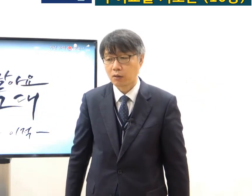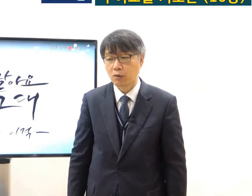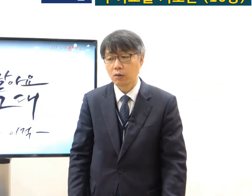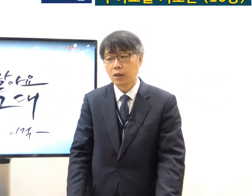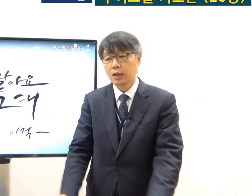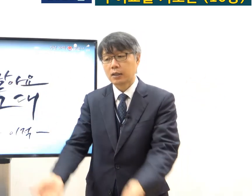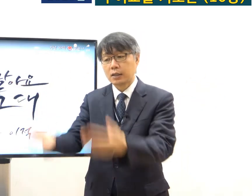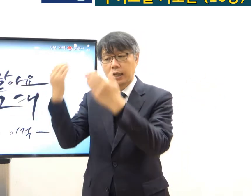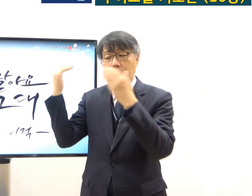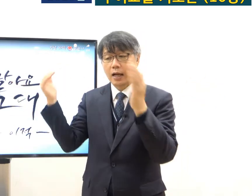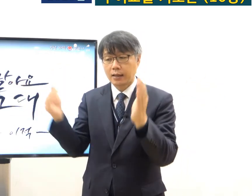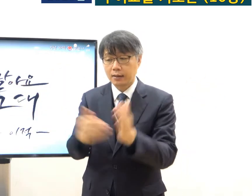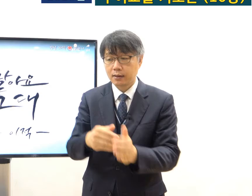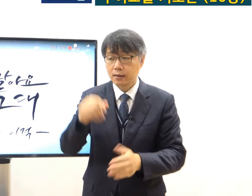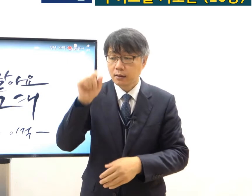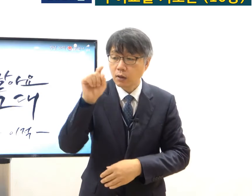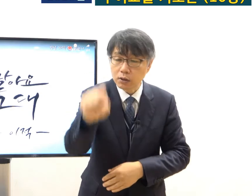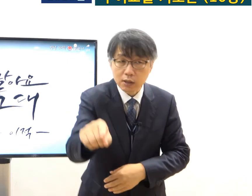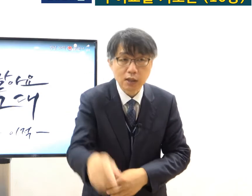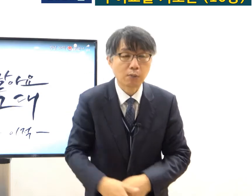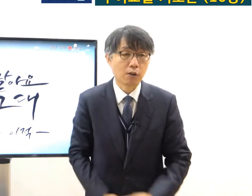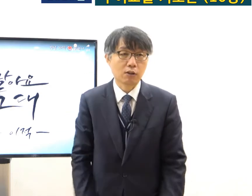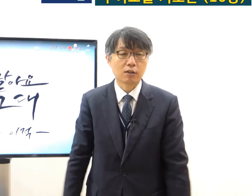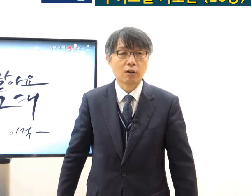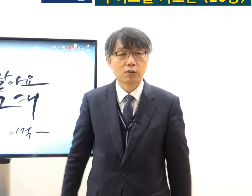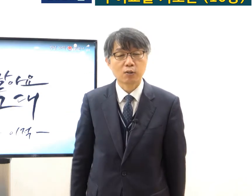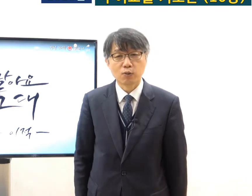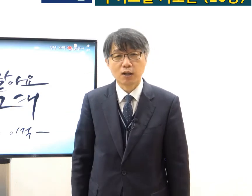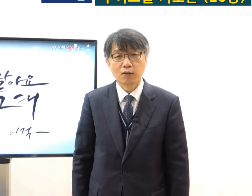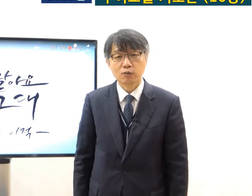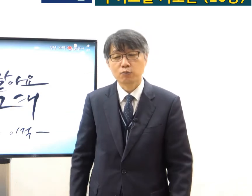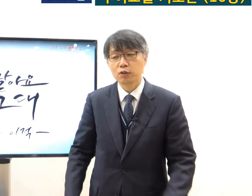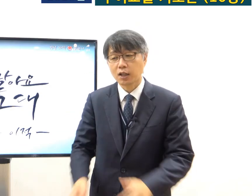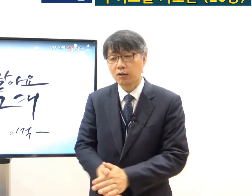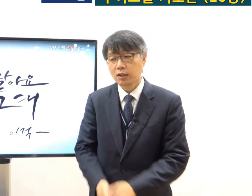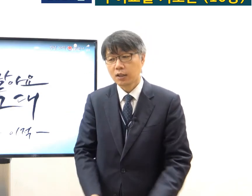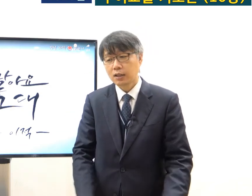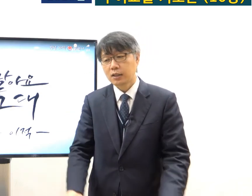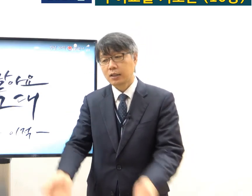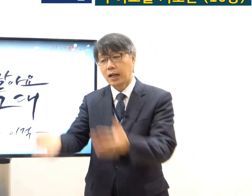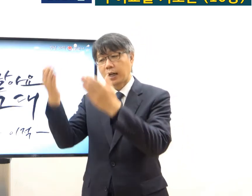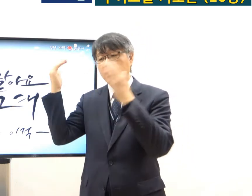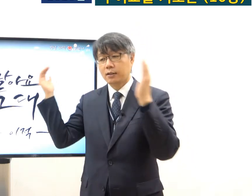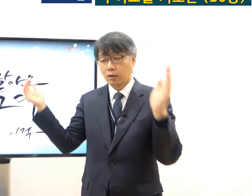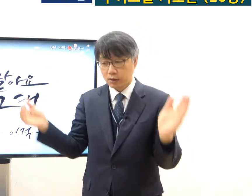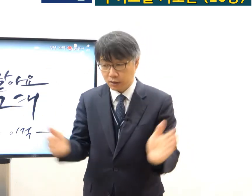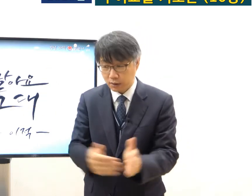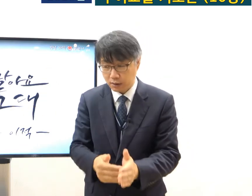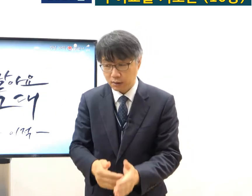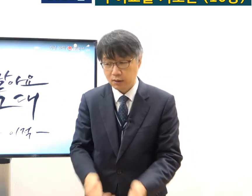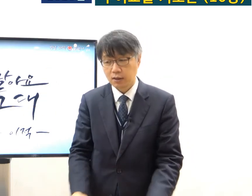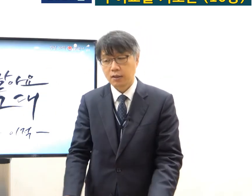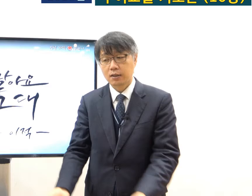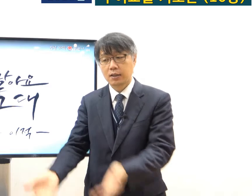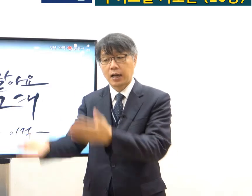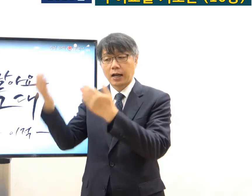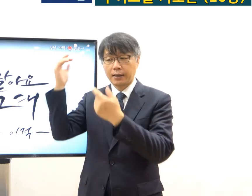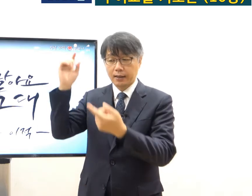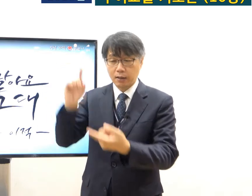되고 지나간 것은 이렇게 표현해야 되는데 어떻게 좋을까요? 좀 줄일까요? 지나간 것은 지나간 대로